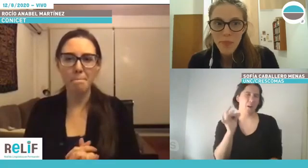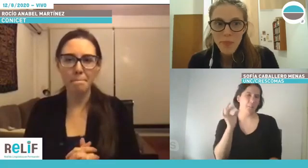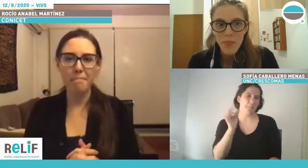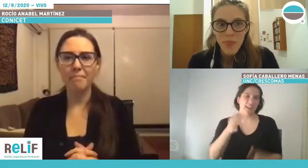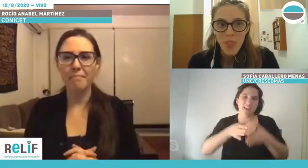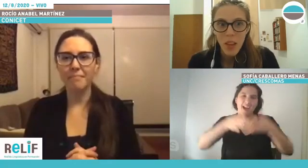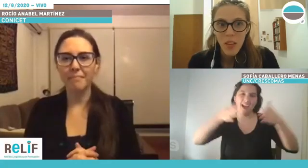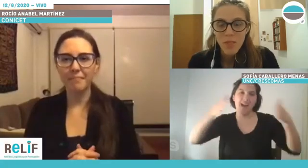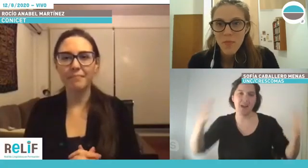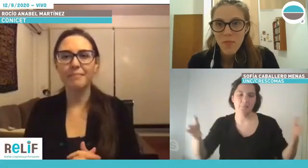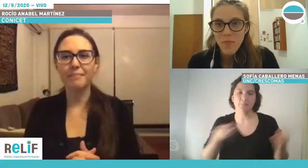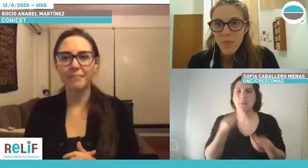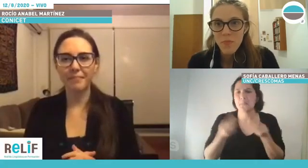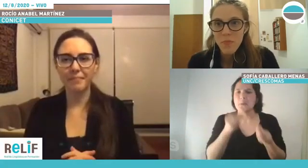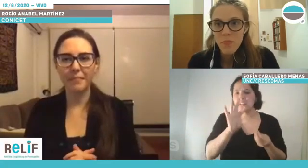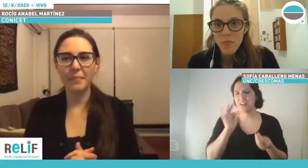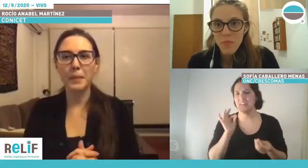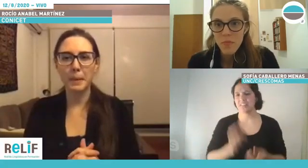amplia.